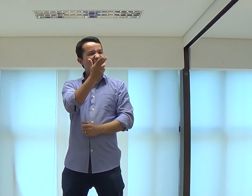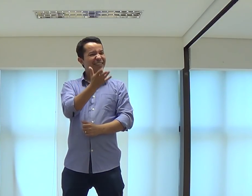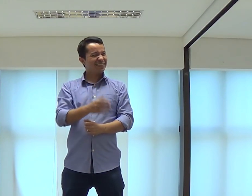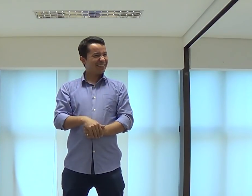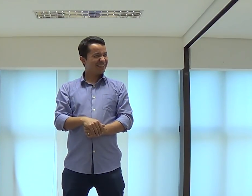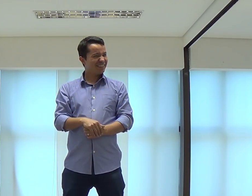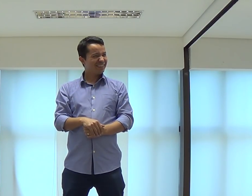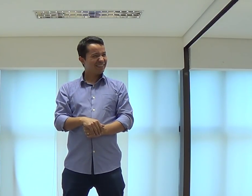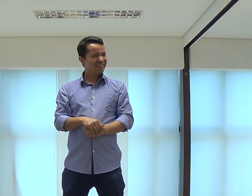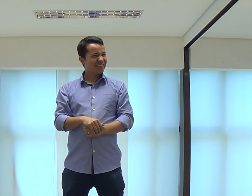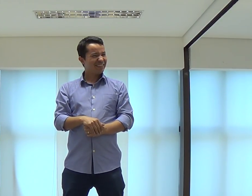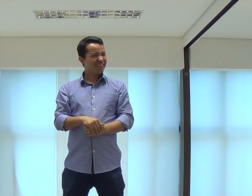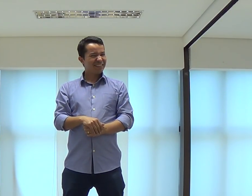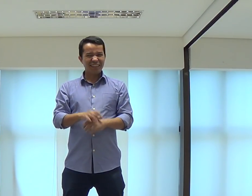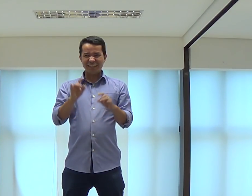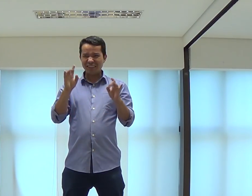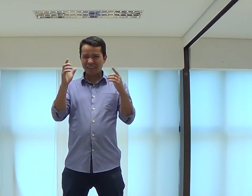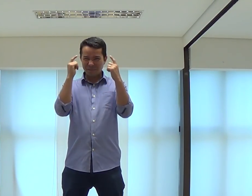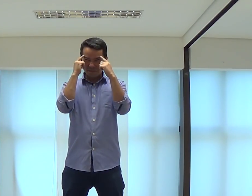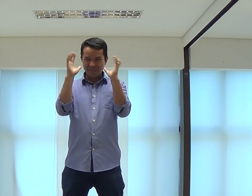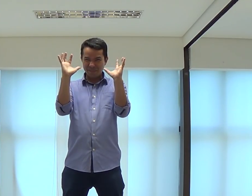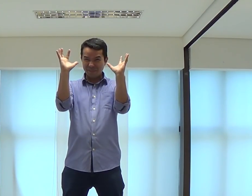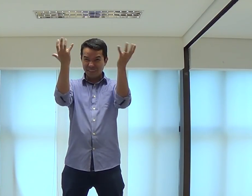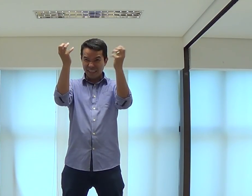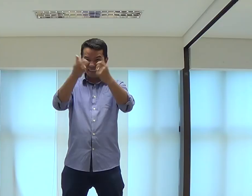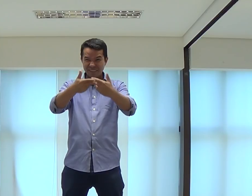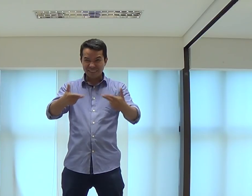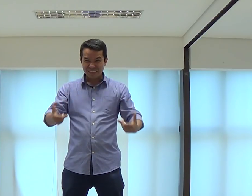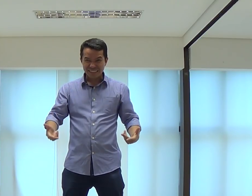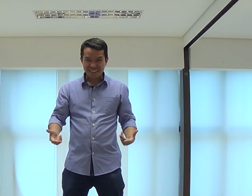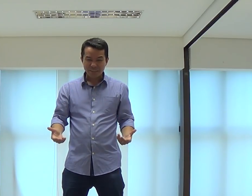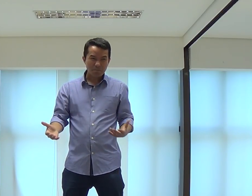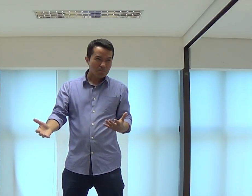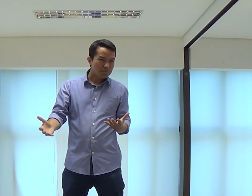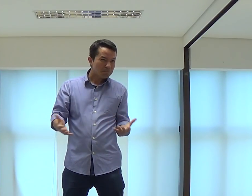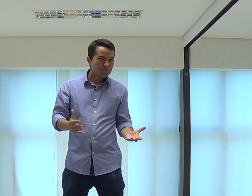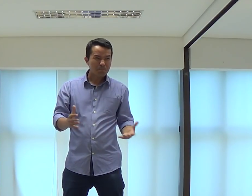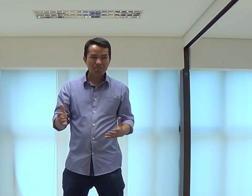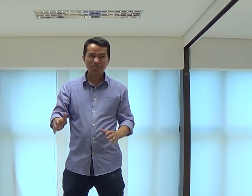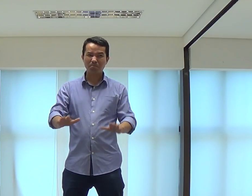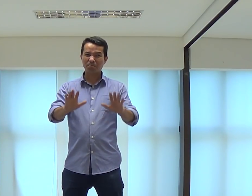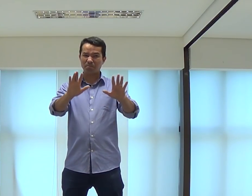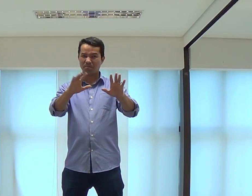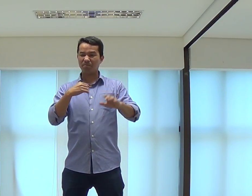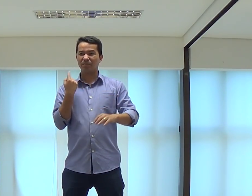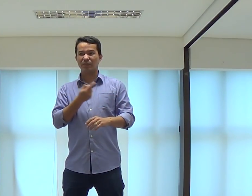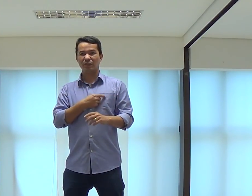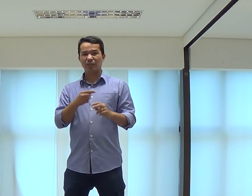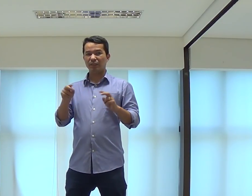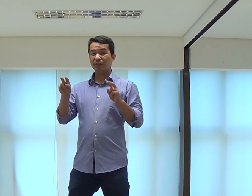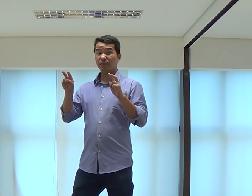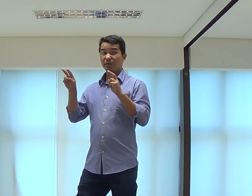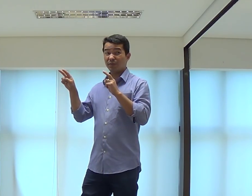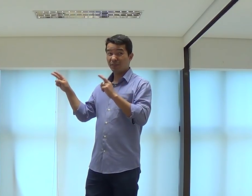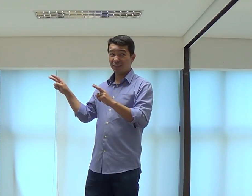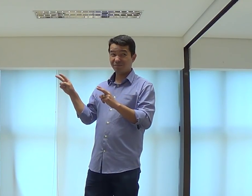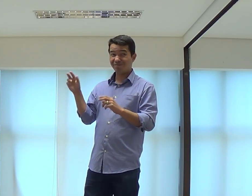O que que você acha? Você só pensa em festa. É isso. Ó, a gente vai